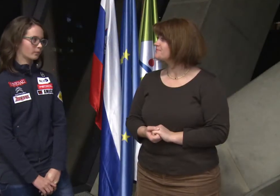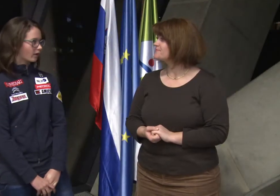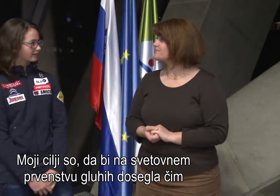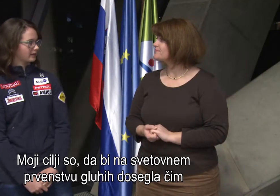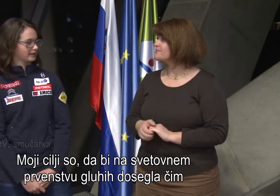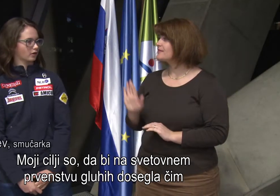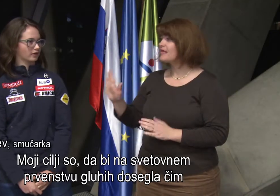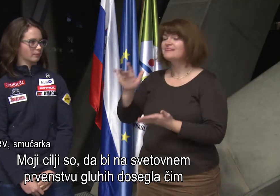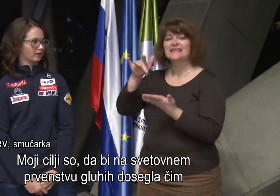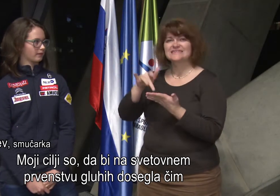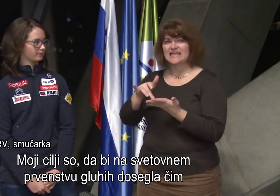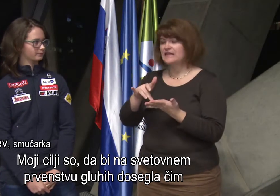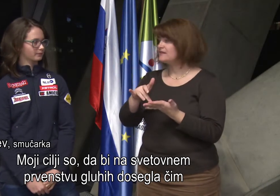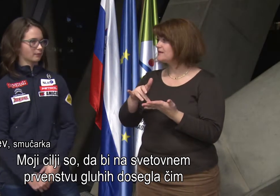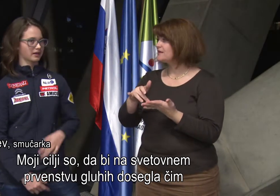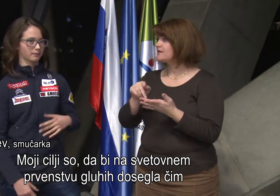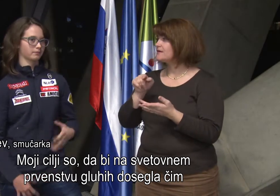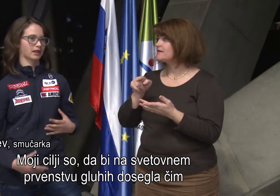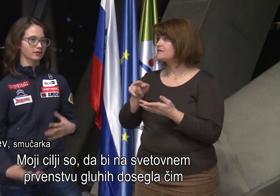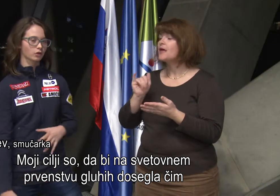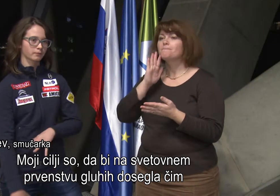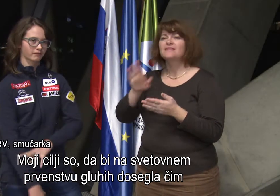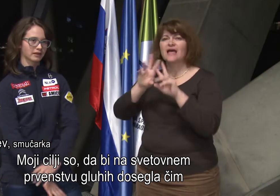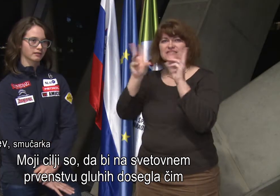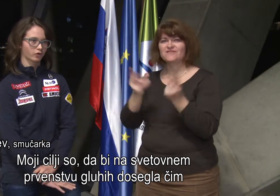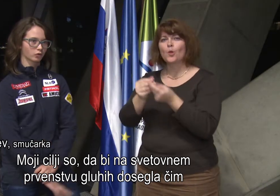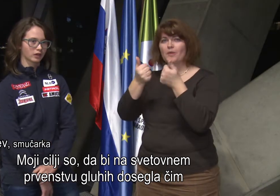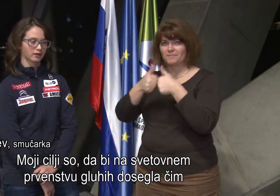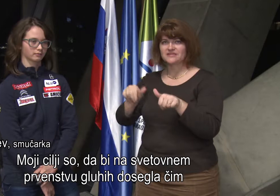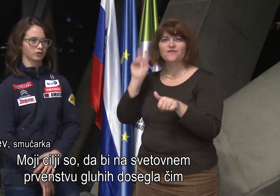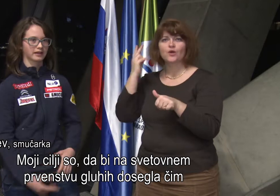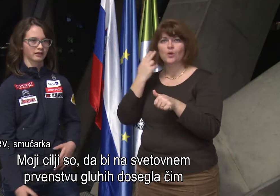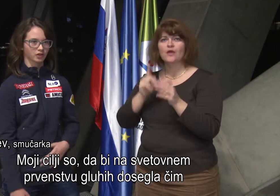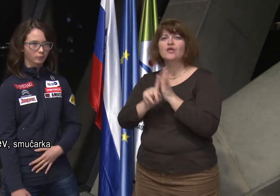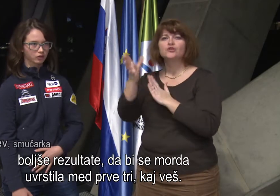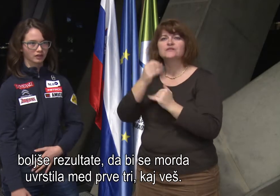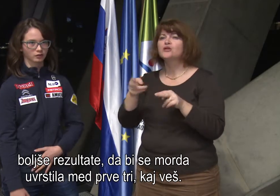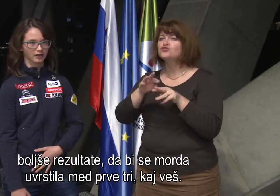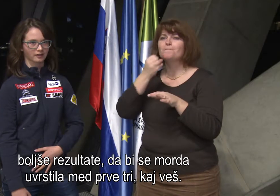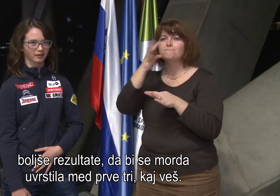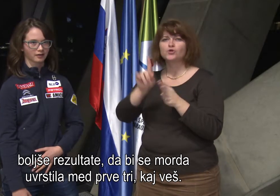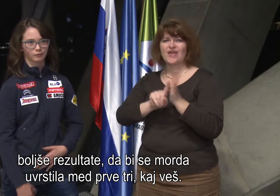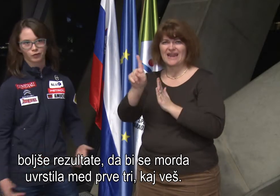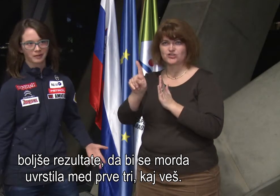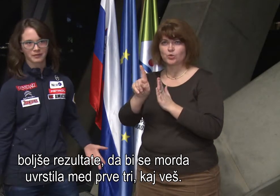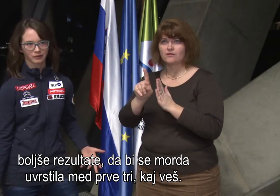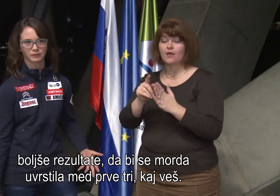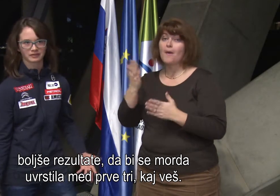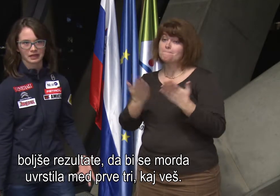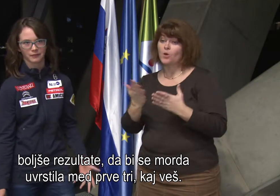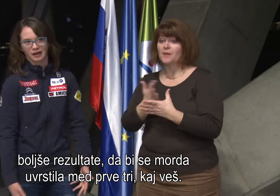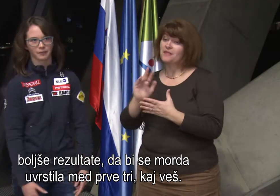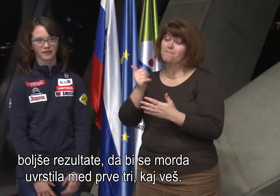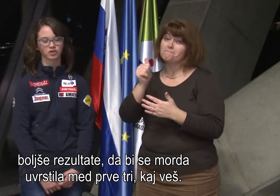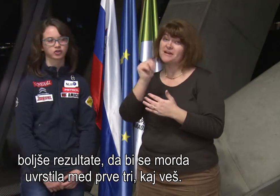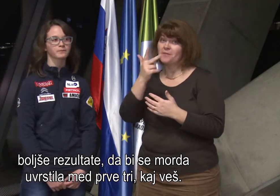No, moji cilji so, da bi na svetovnem prvenstvu gluhih dosegla čim boljše rezultate, morda med prvimi